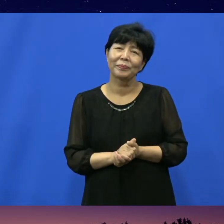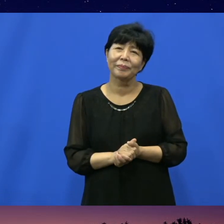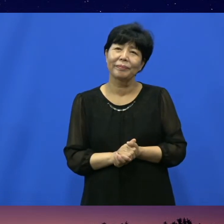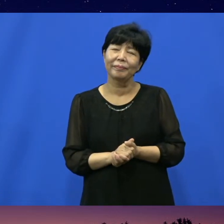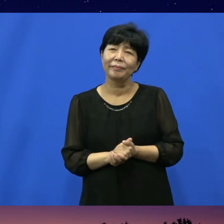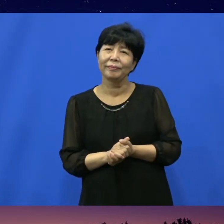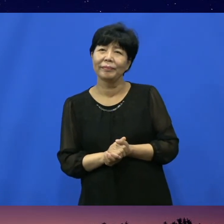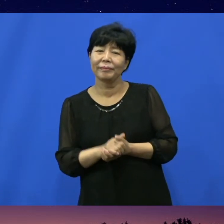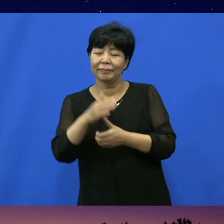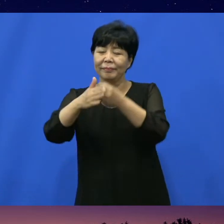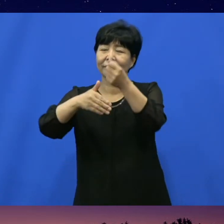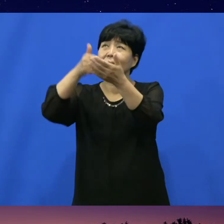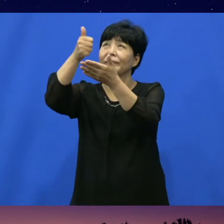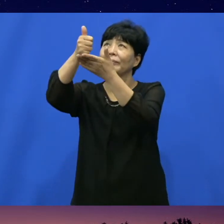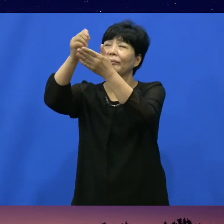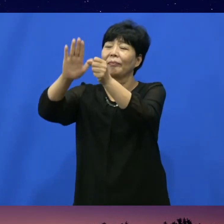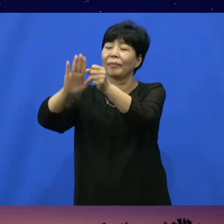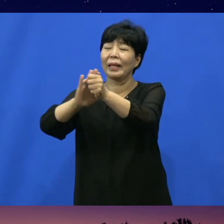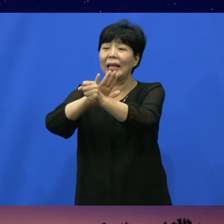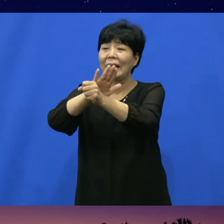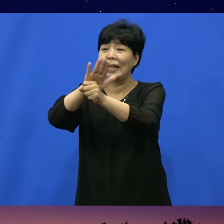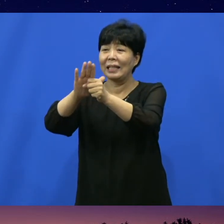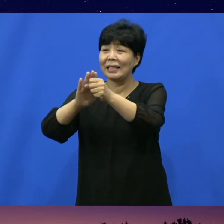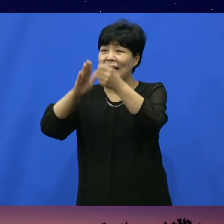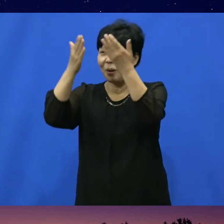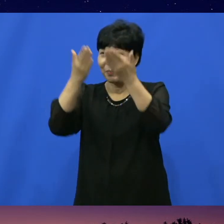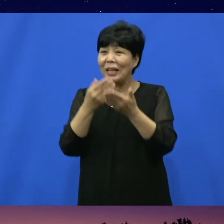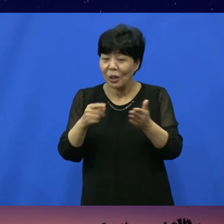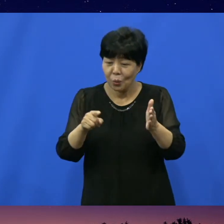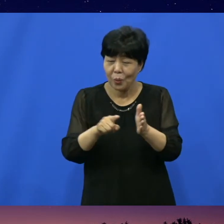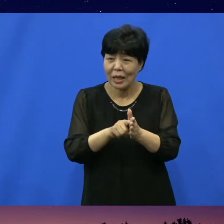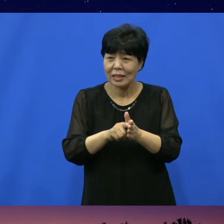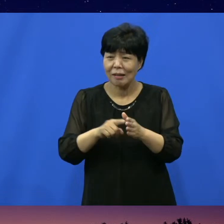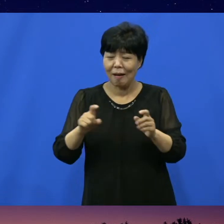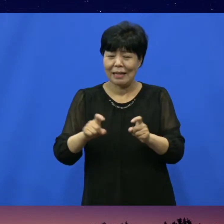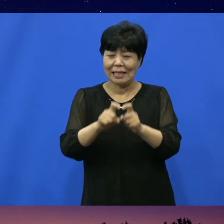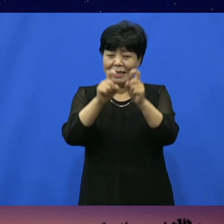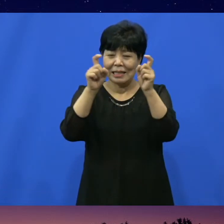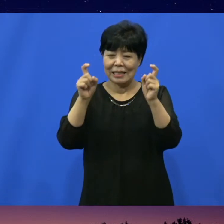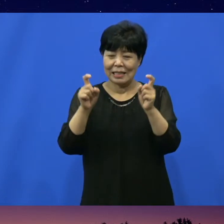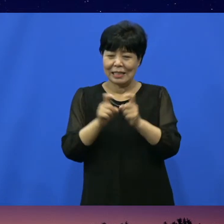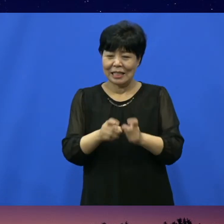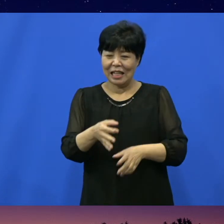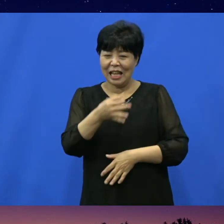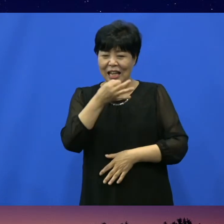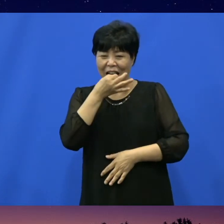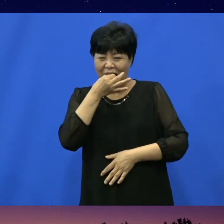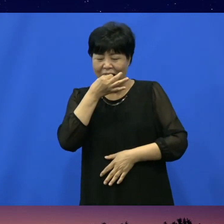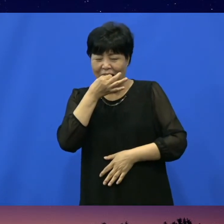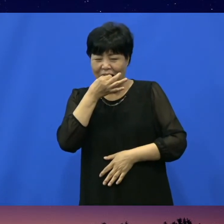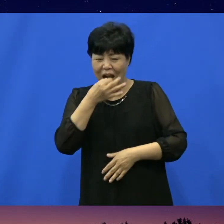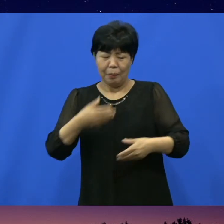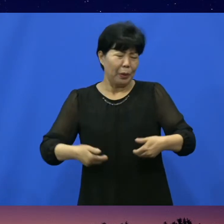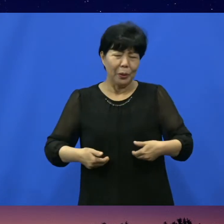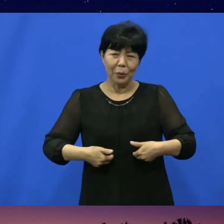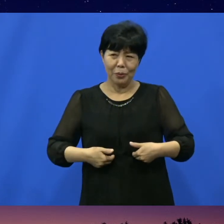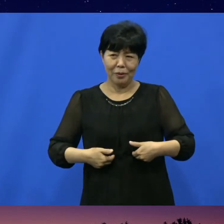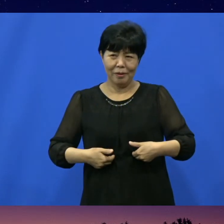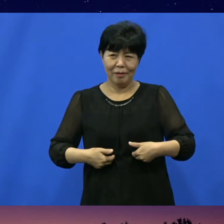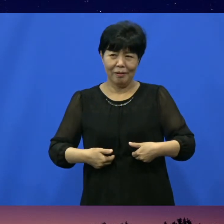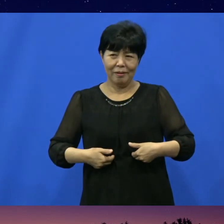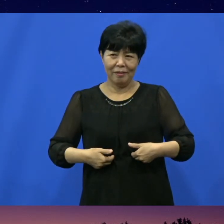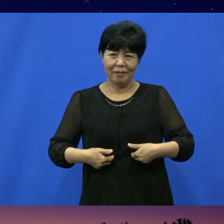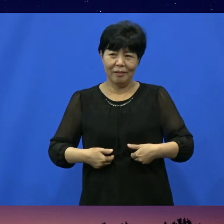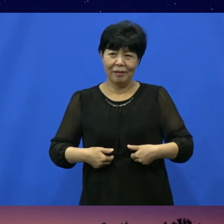그래서 우리는 하나님의 사랑에 있어서는 이기적이라는 단어를 사용해도 좋아요. 아니, 이기적이어야 돼요. 난 하나님의